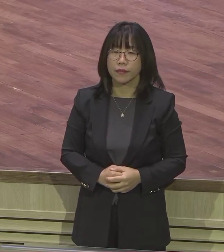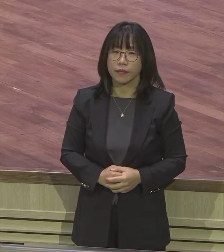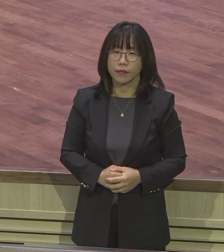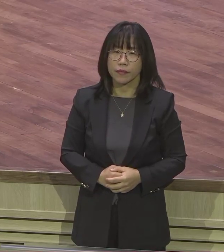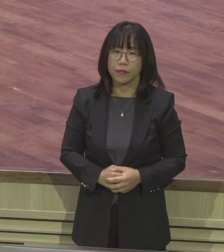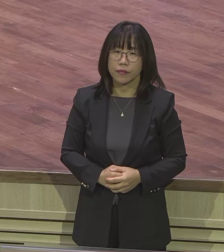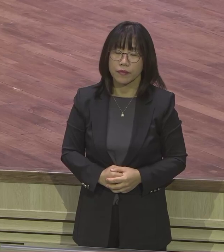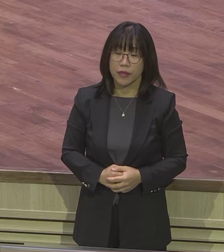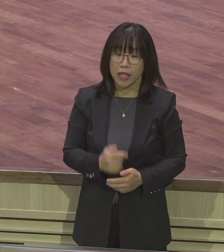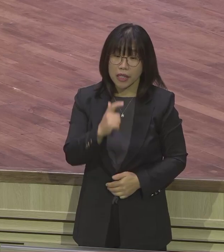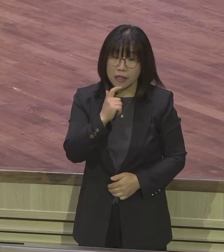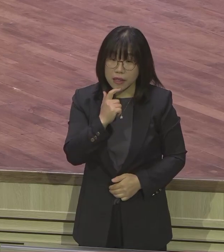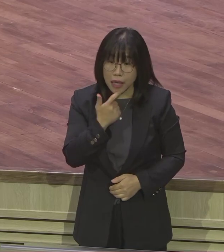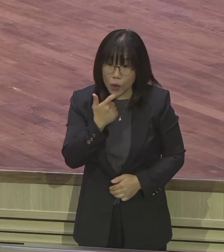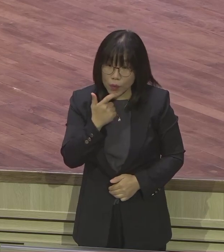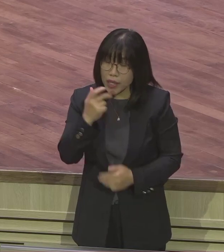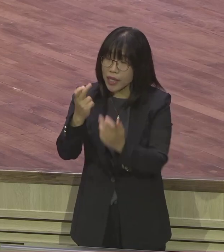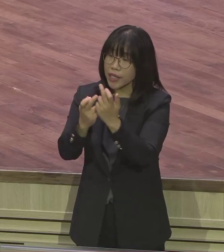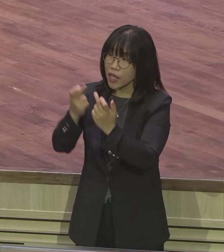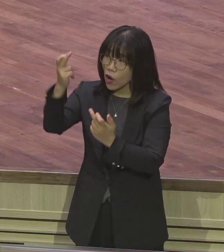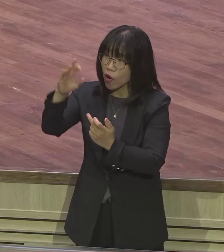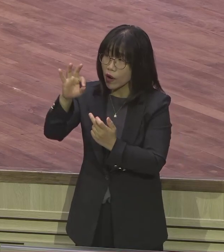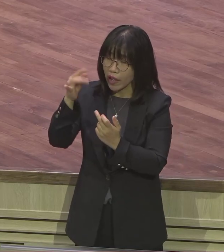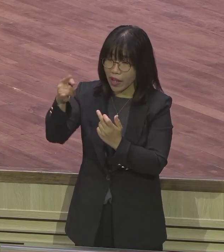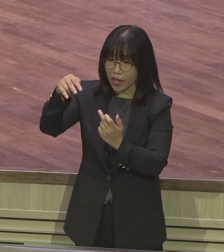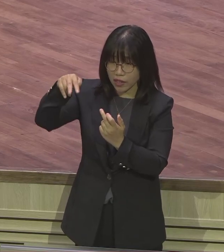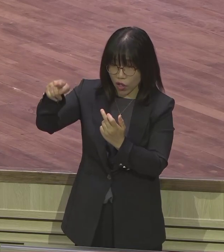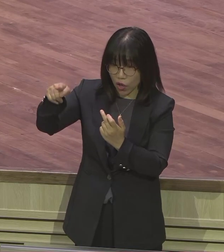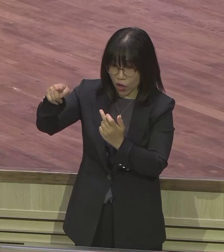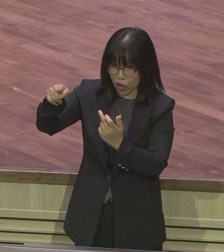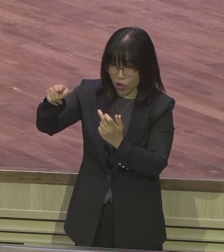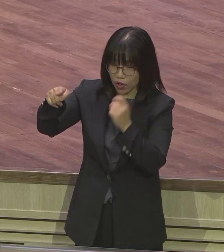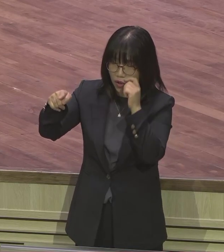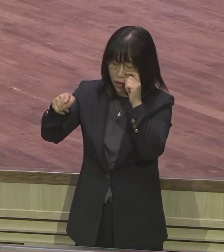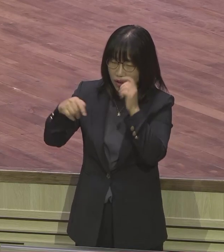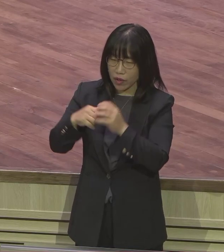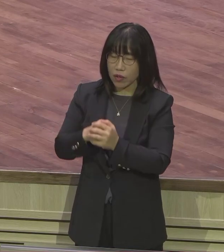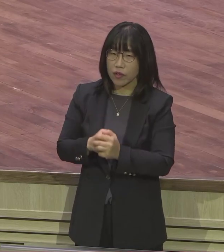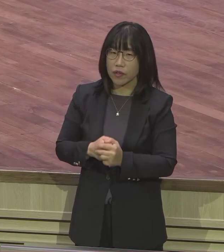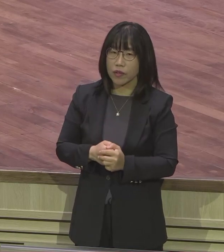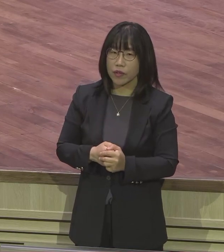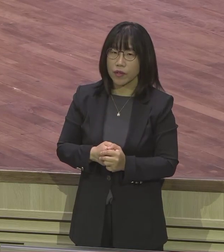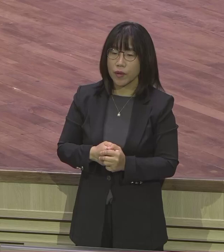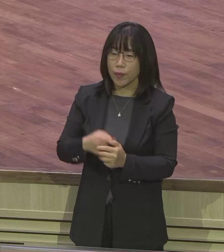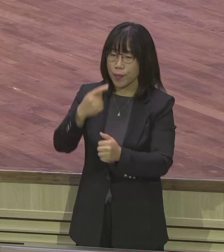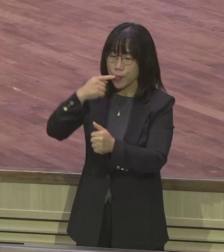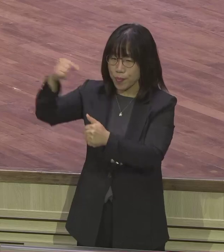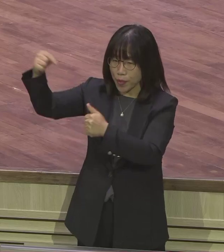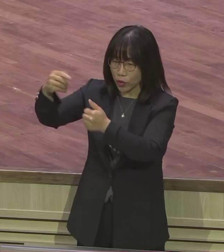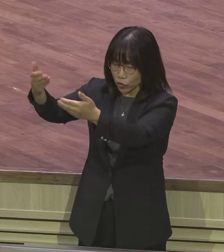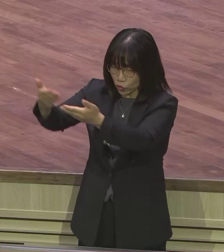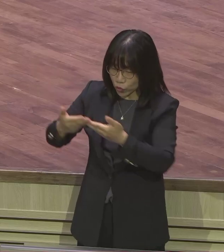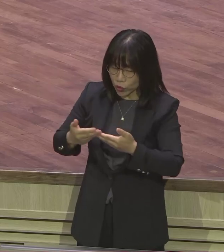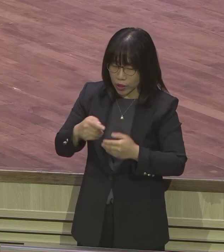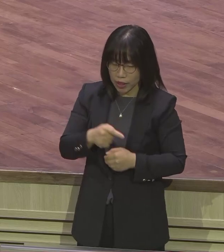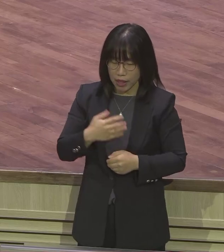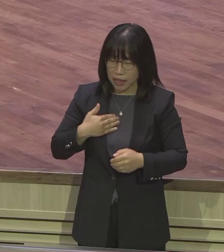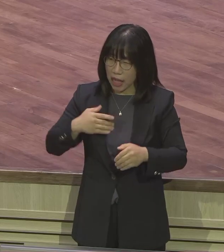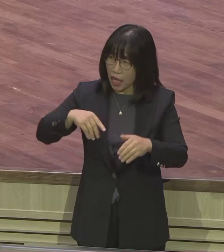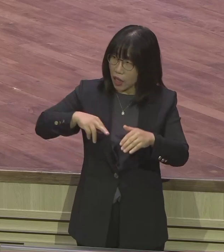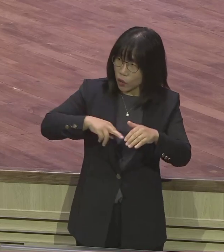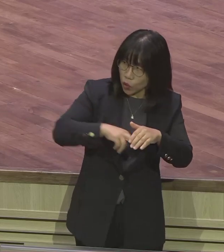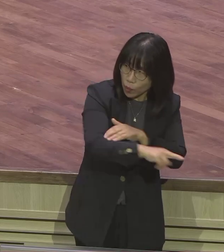대해서. 야곱이 형의 에서의 이제 칼을 피해 가지고 봤던 아람으로 막 도망가고 있는 그